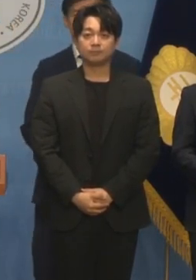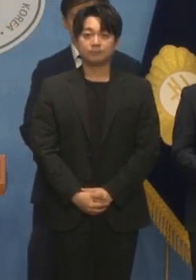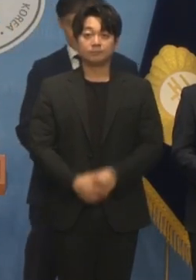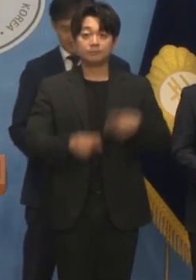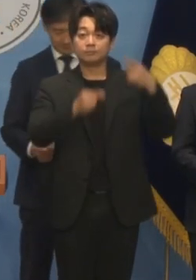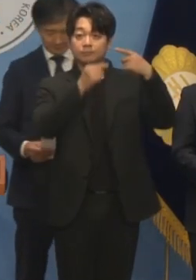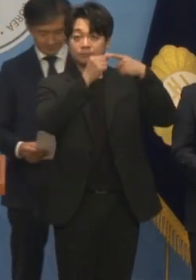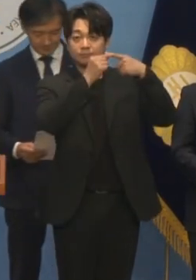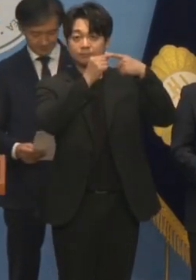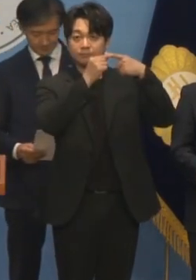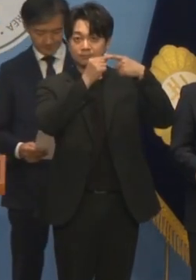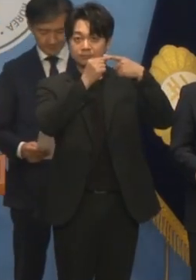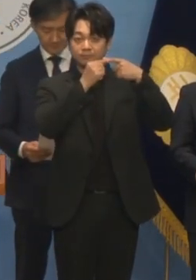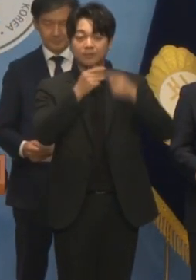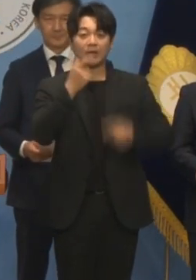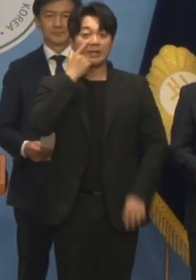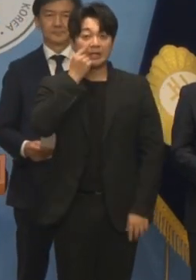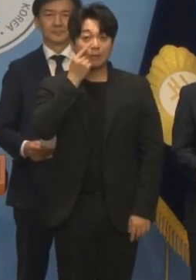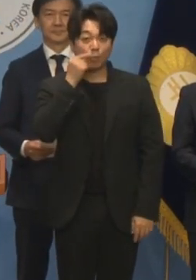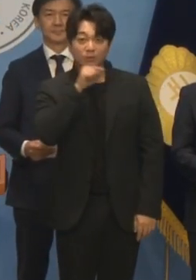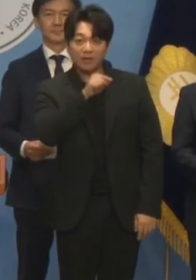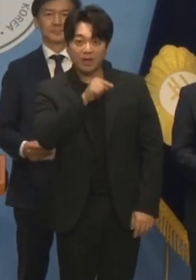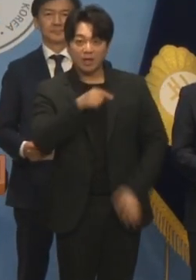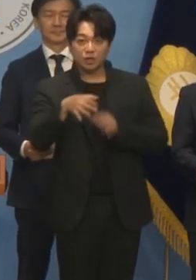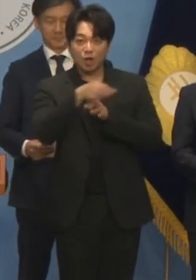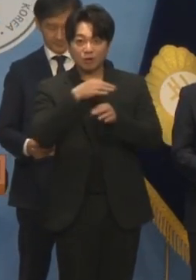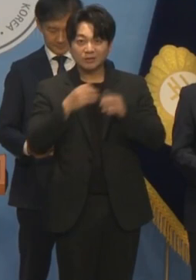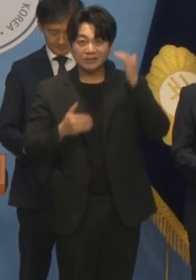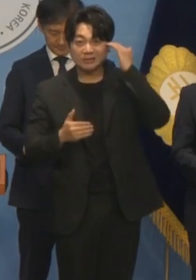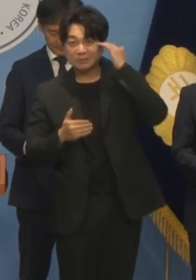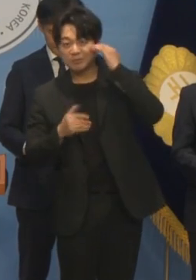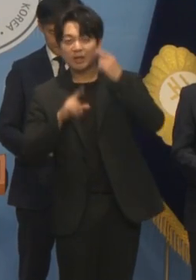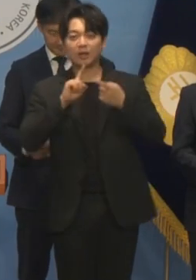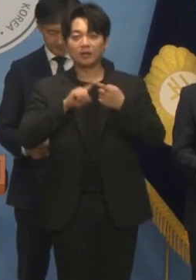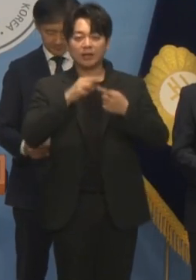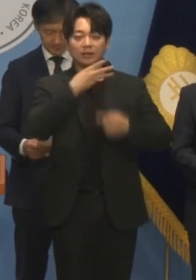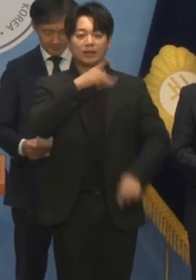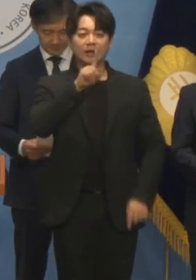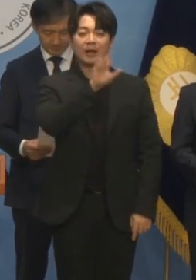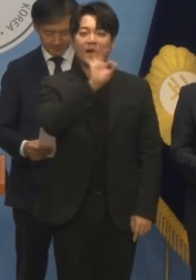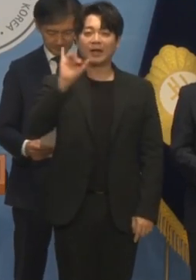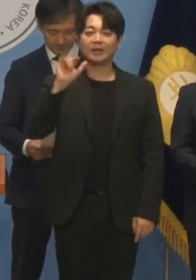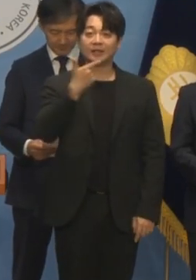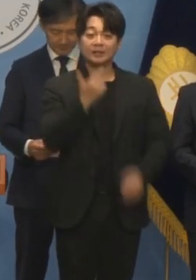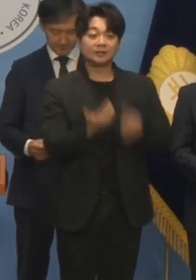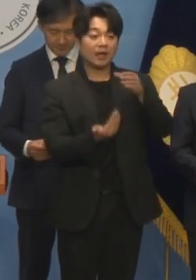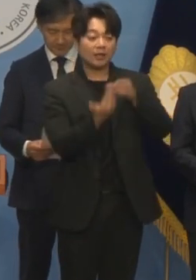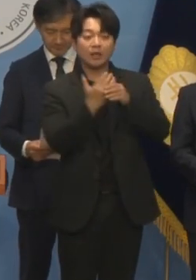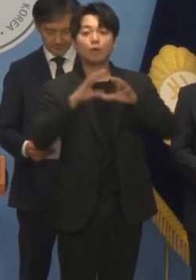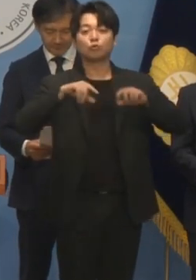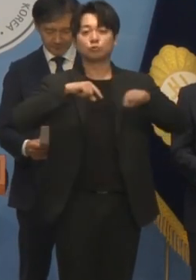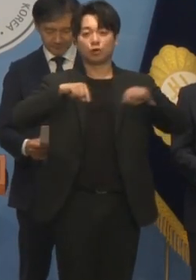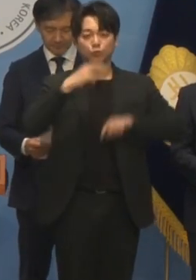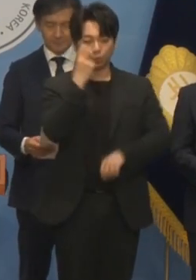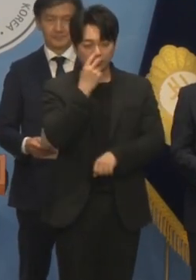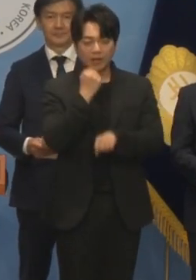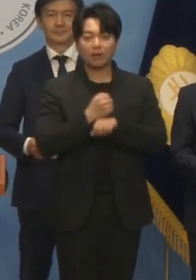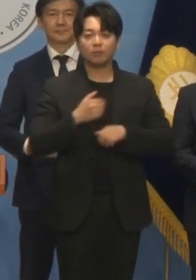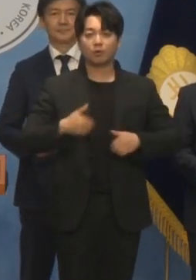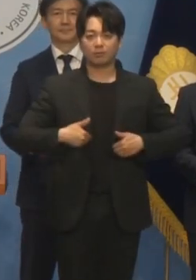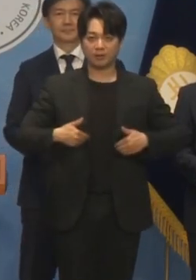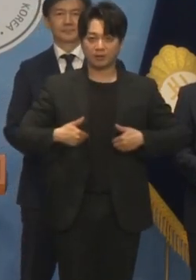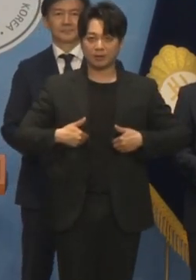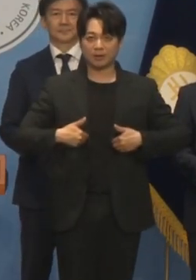첫 번째, 일본의 경제 침략 라인 사태에 대한 국정조사가 필요합니다. 한국의 알짜배기 기업이